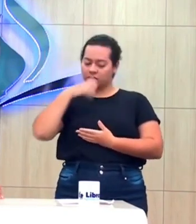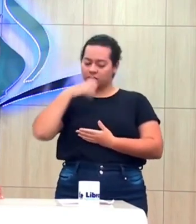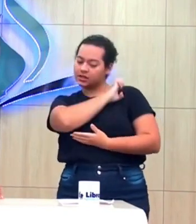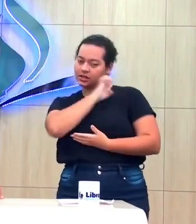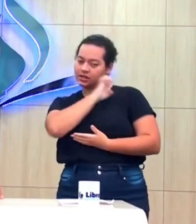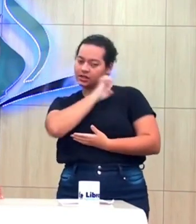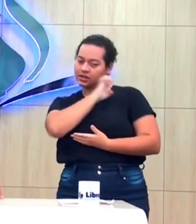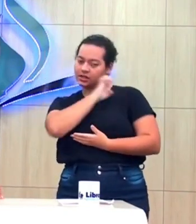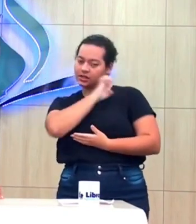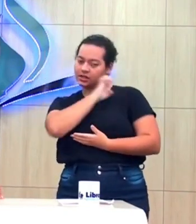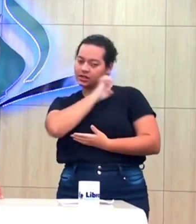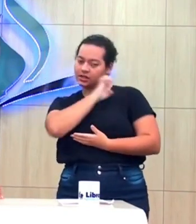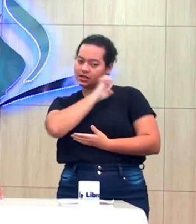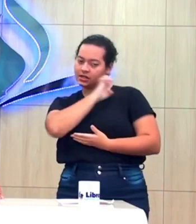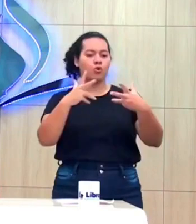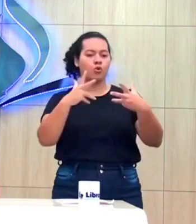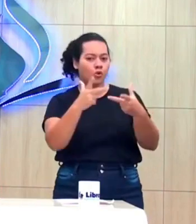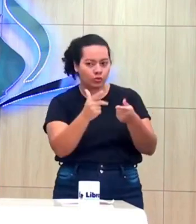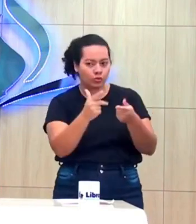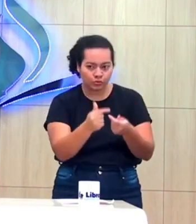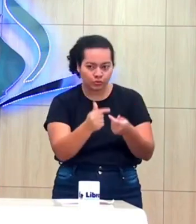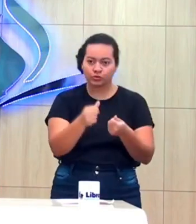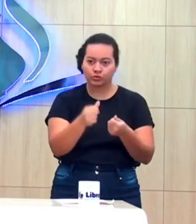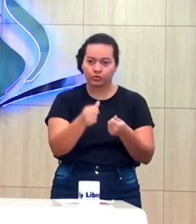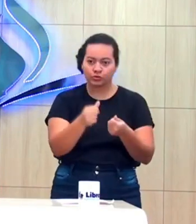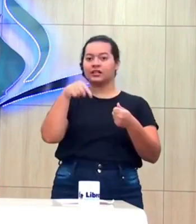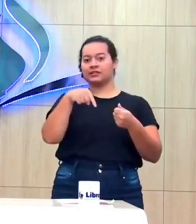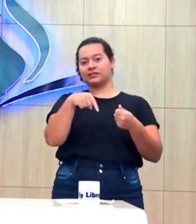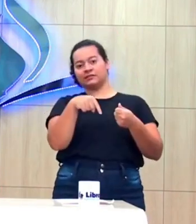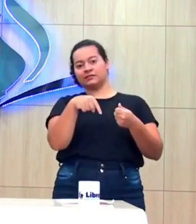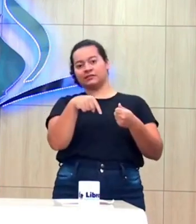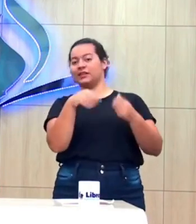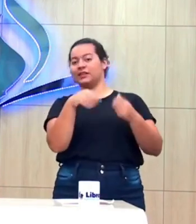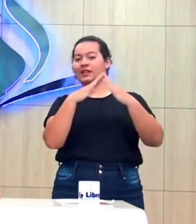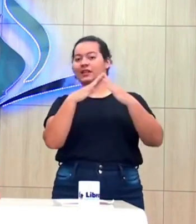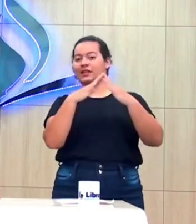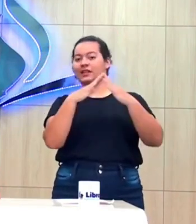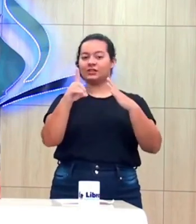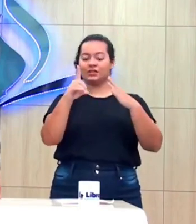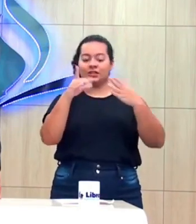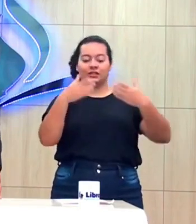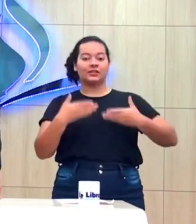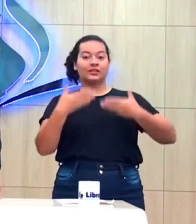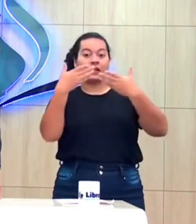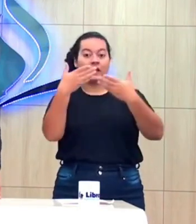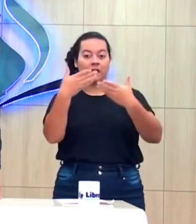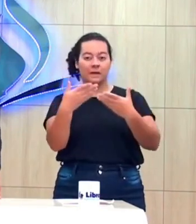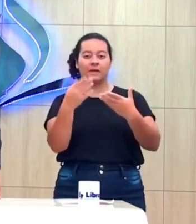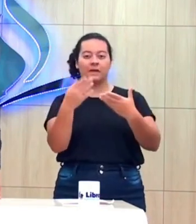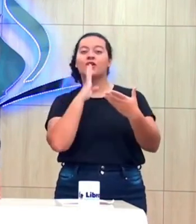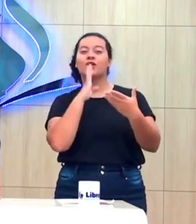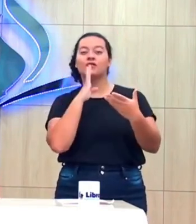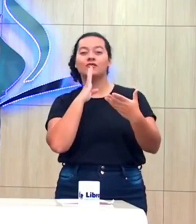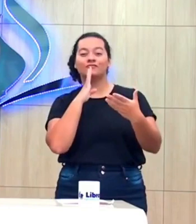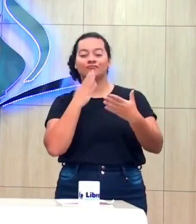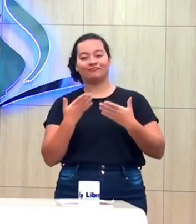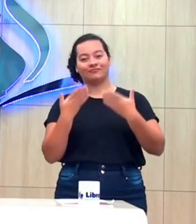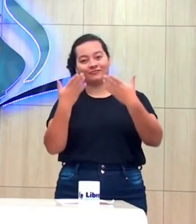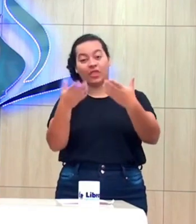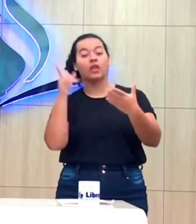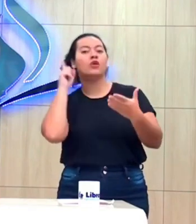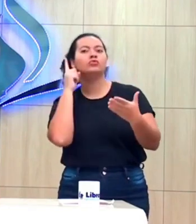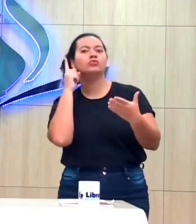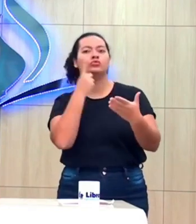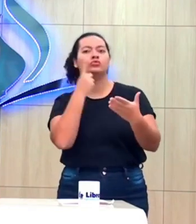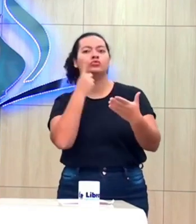esta programação, levando o conhecimento também aos